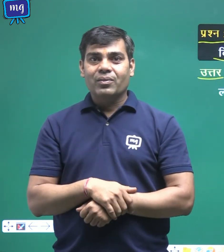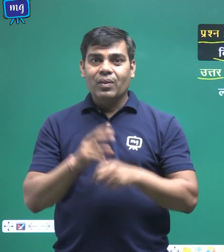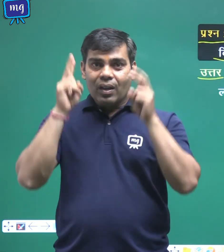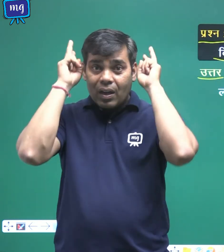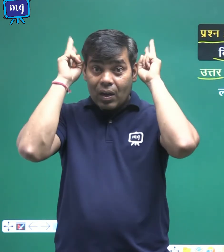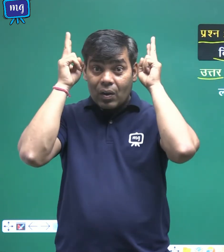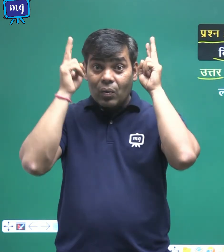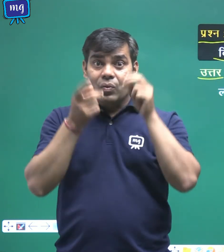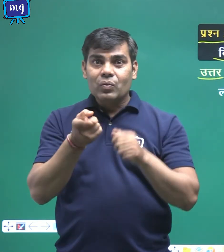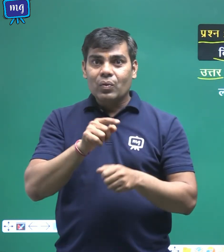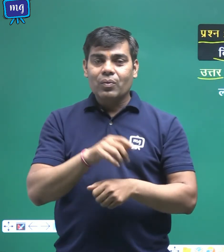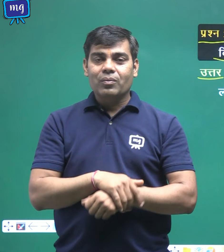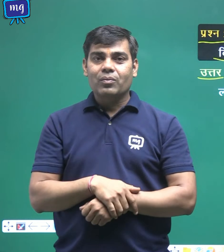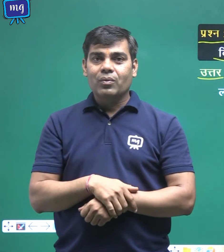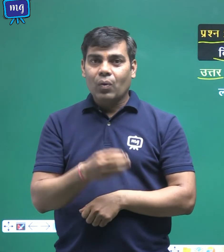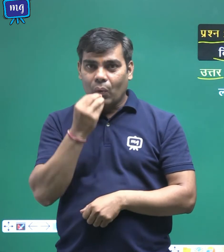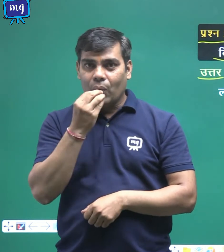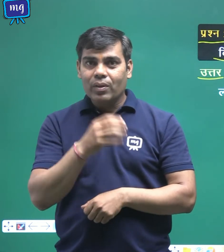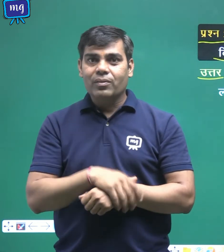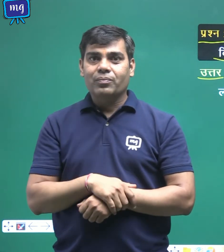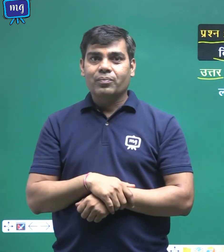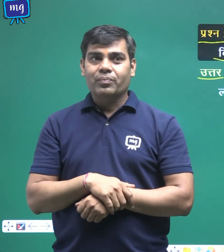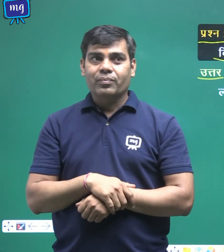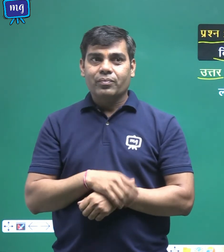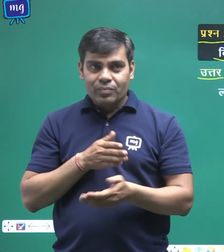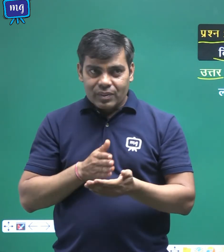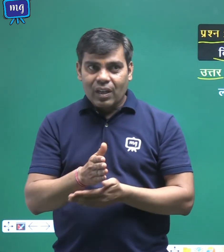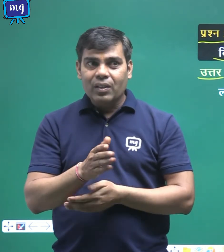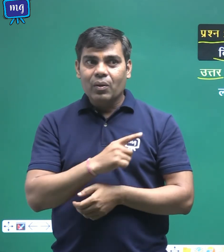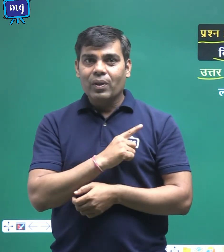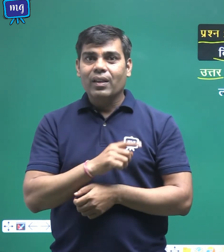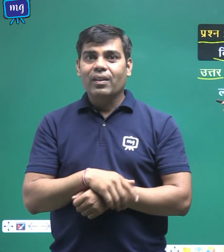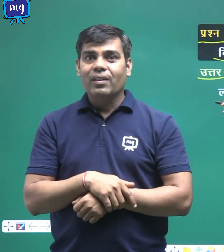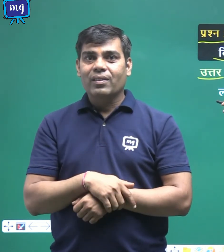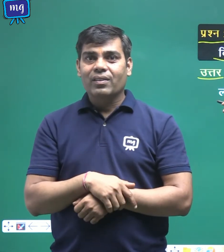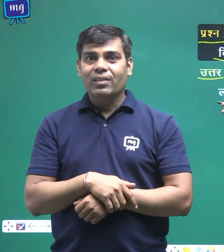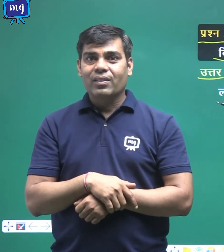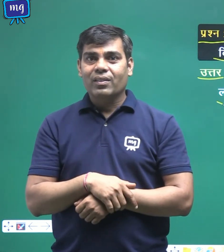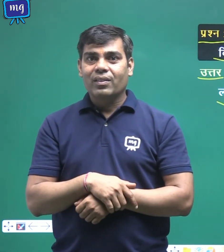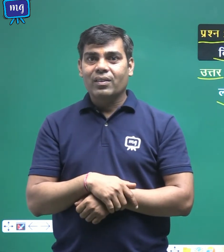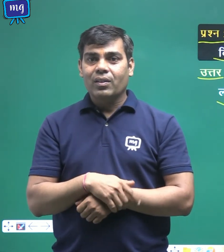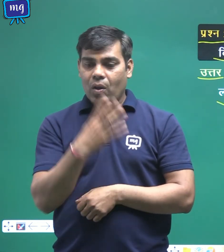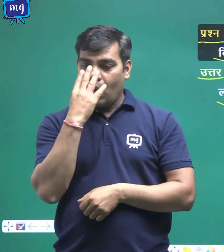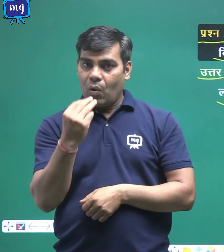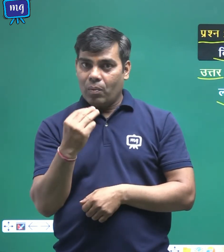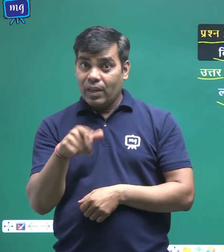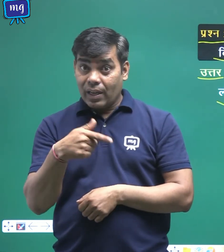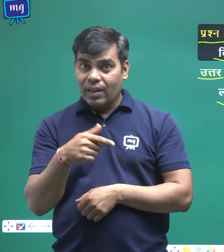खरगोश को गुड़ खाते हुए लोमड़ी ने